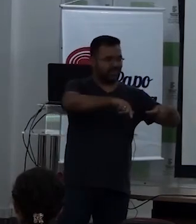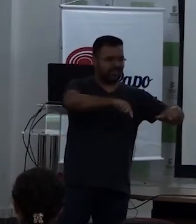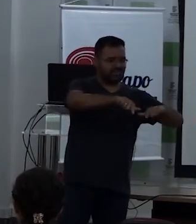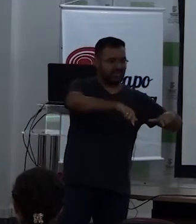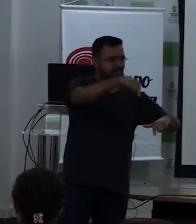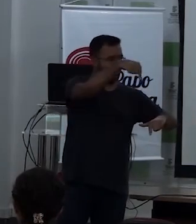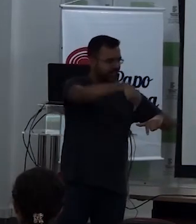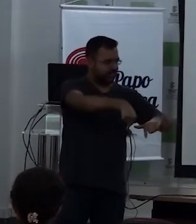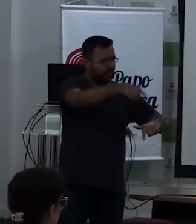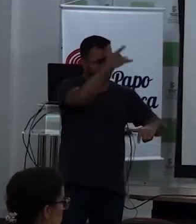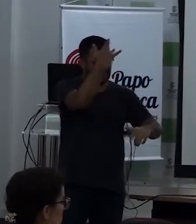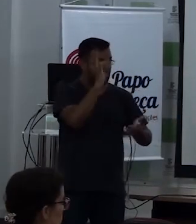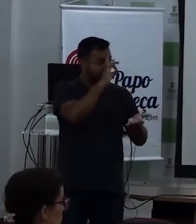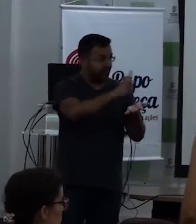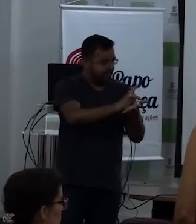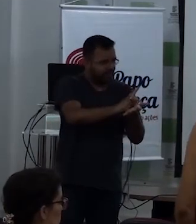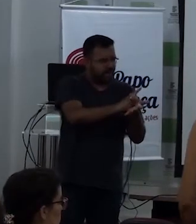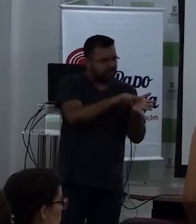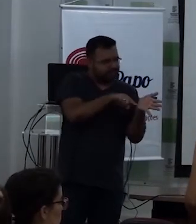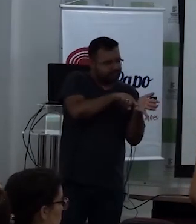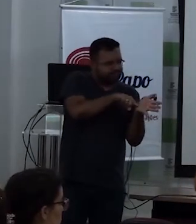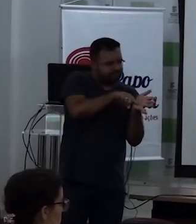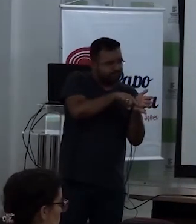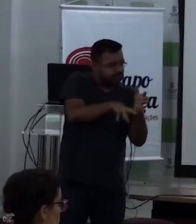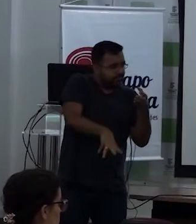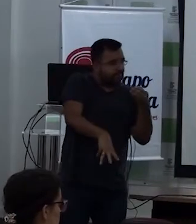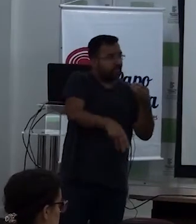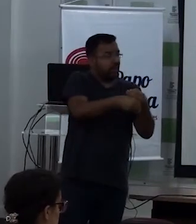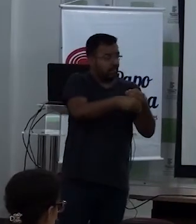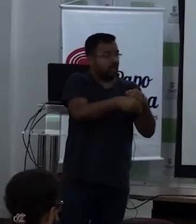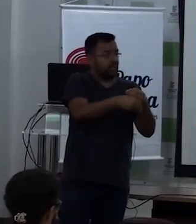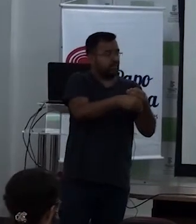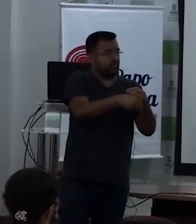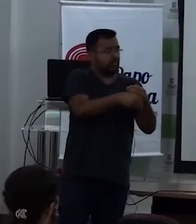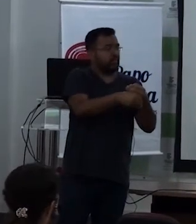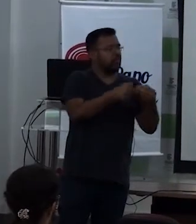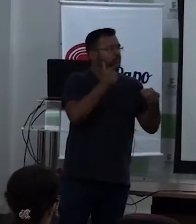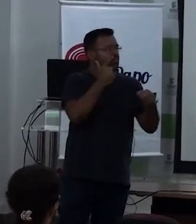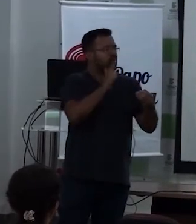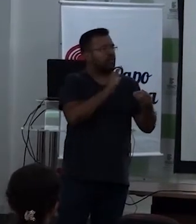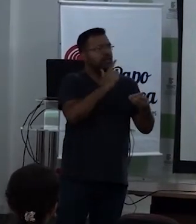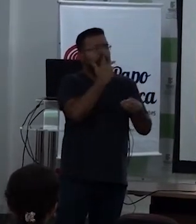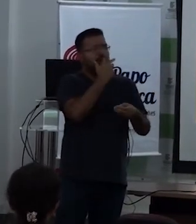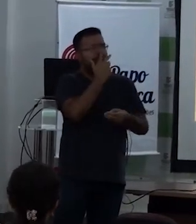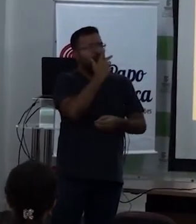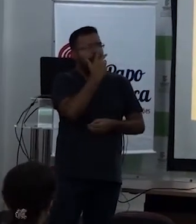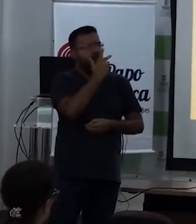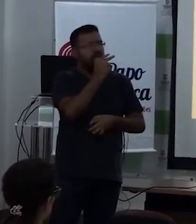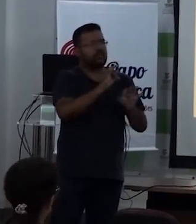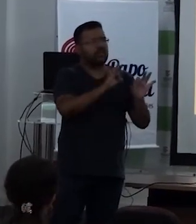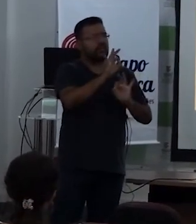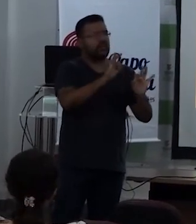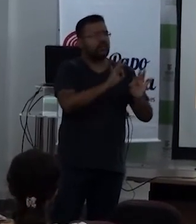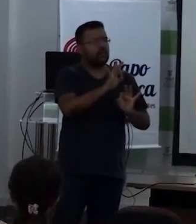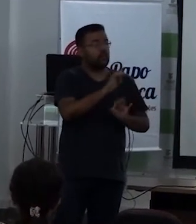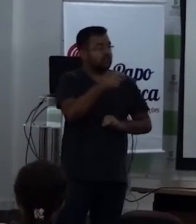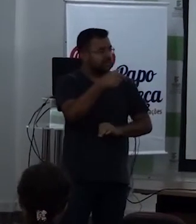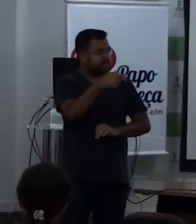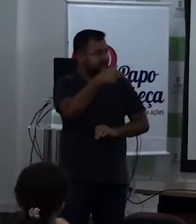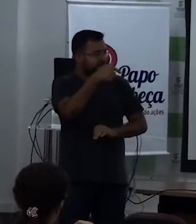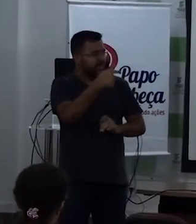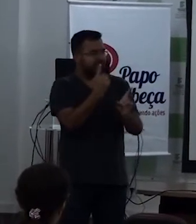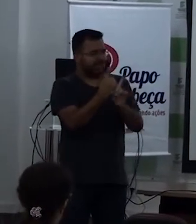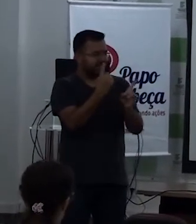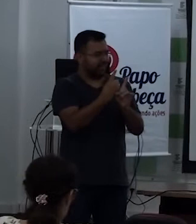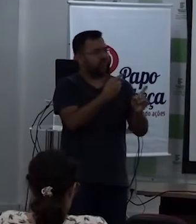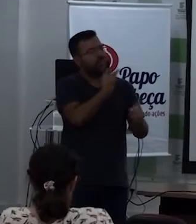que contribuíram de forma relevante para que fosse realizado, se não me engano, 7 Papo Cabeças ao longo do ano. Então,